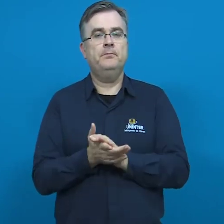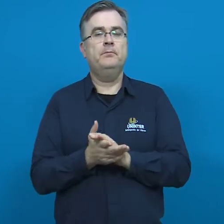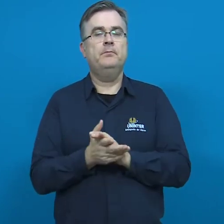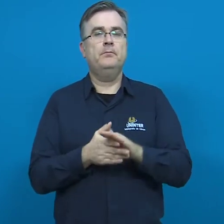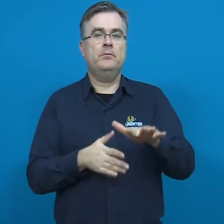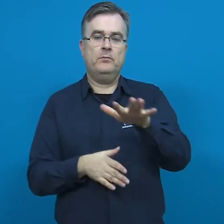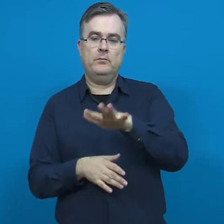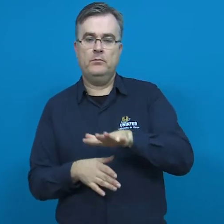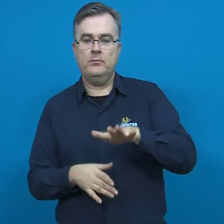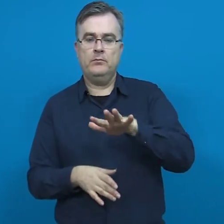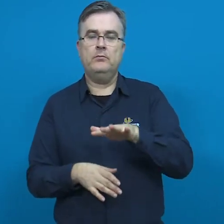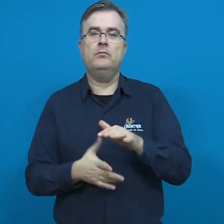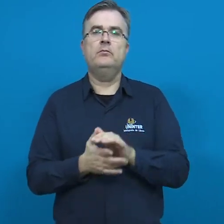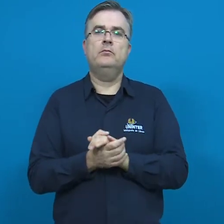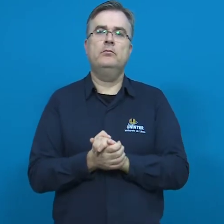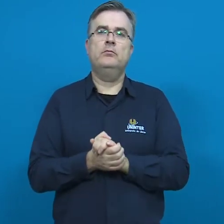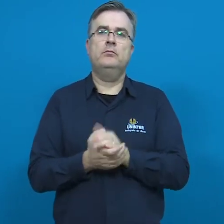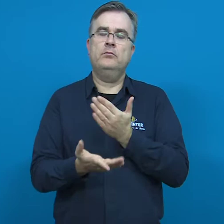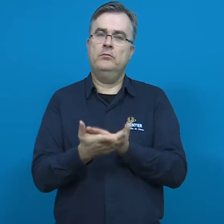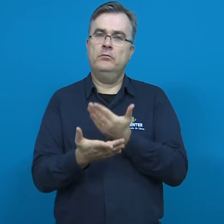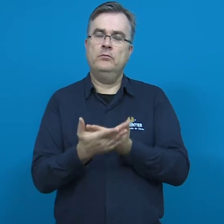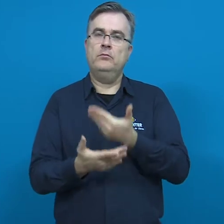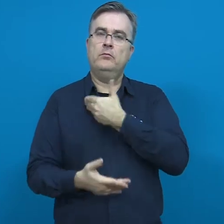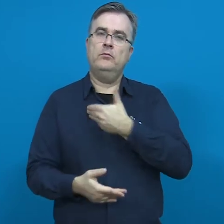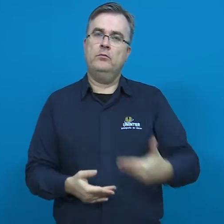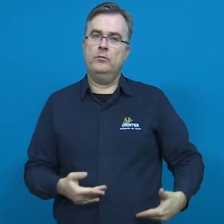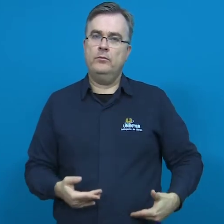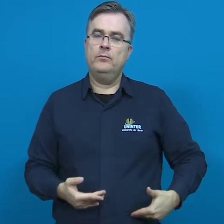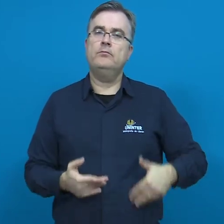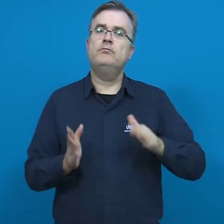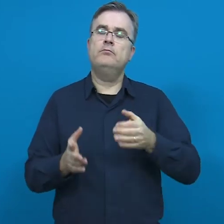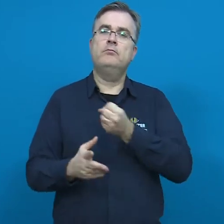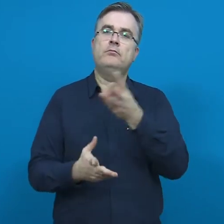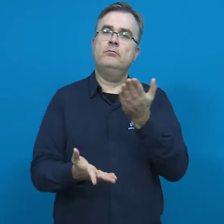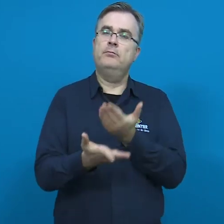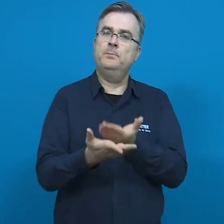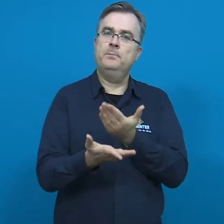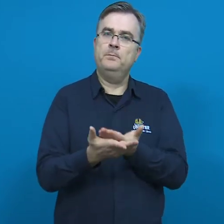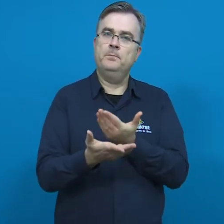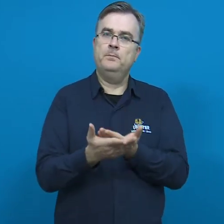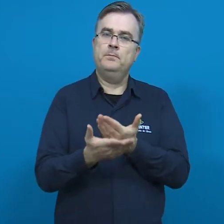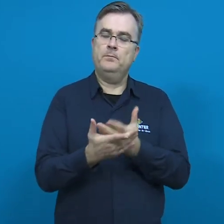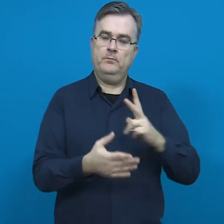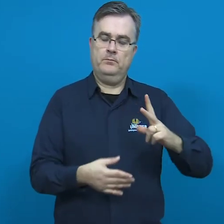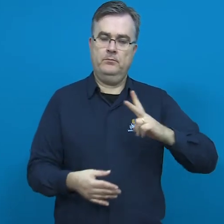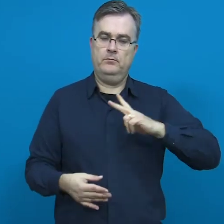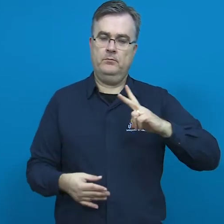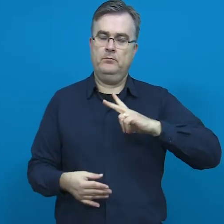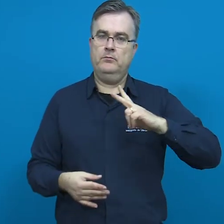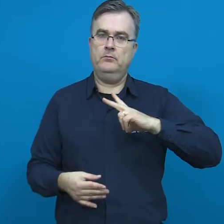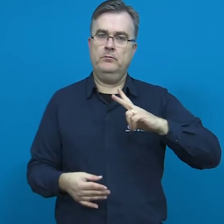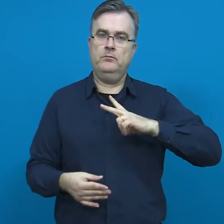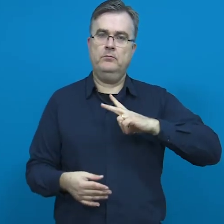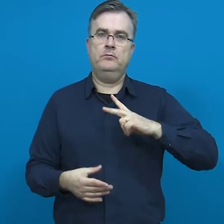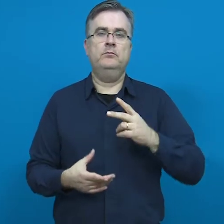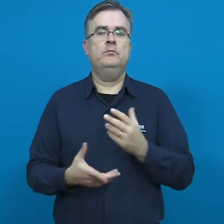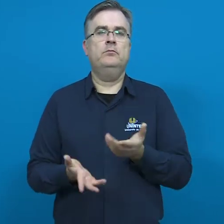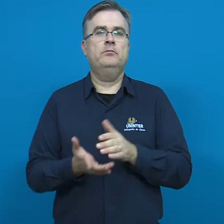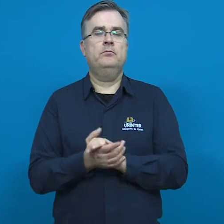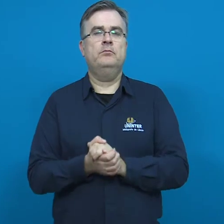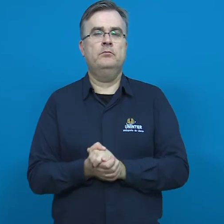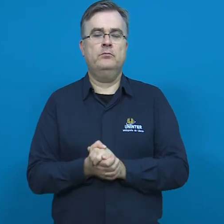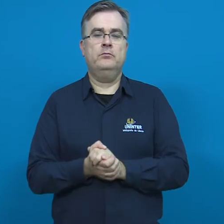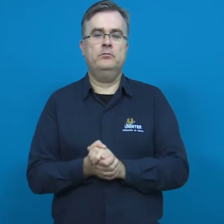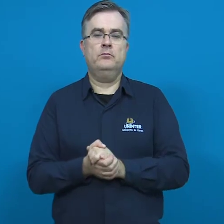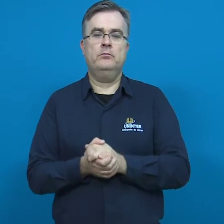Pelo menos do espaço da escola pública, né? Já que algumas escolas particulares ou